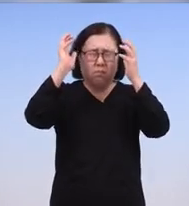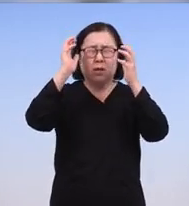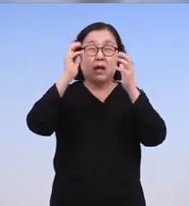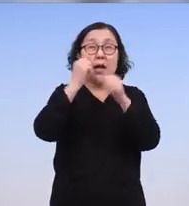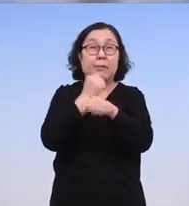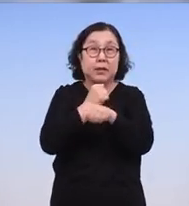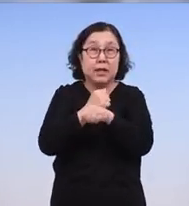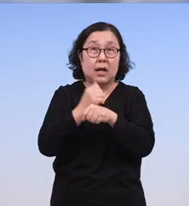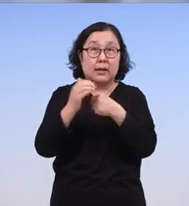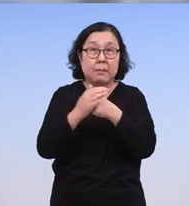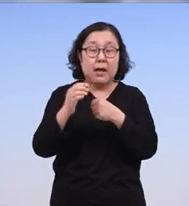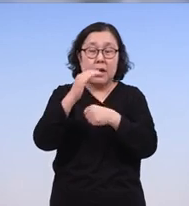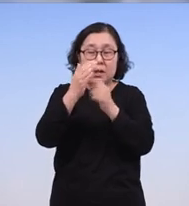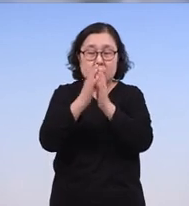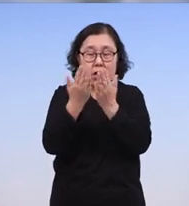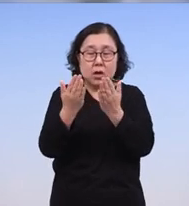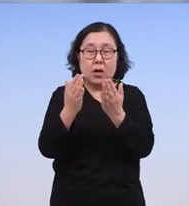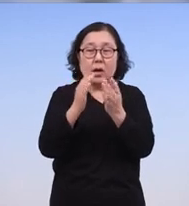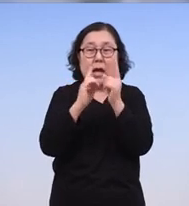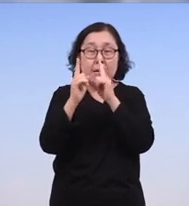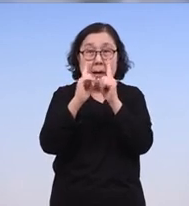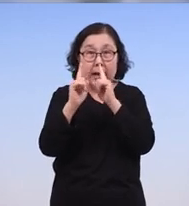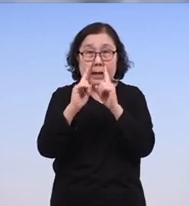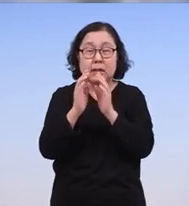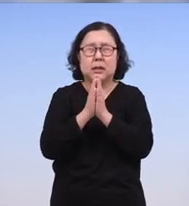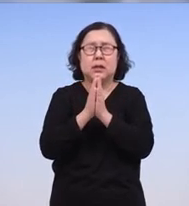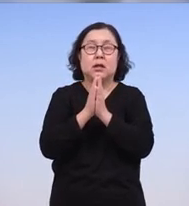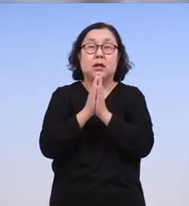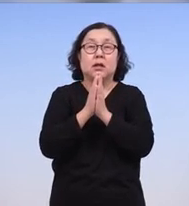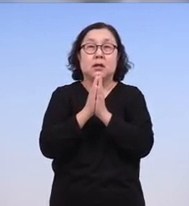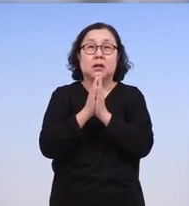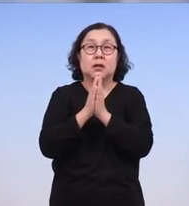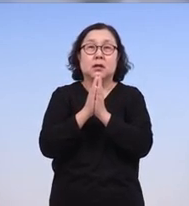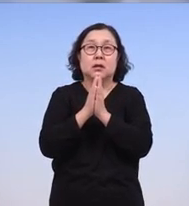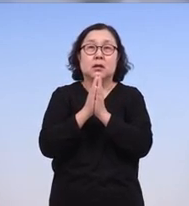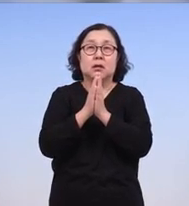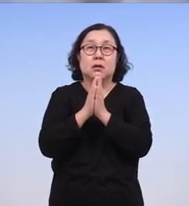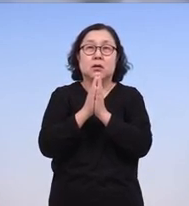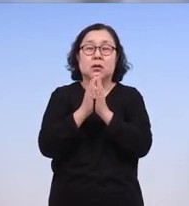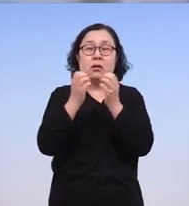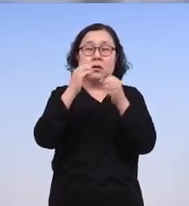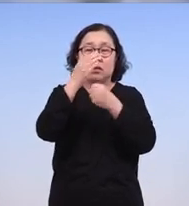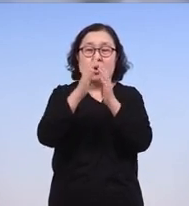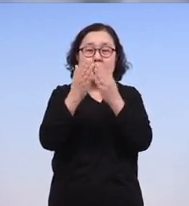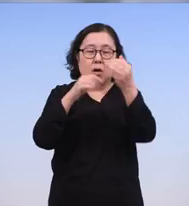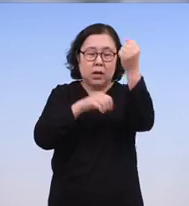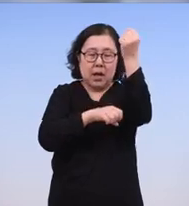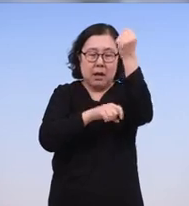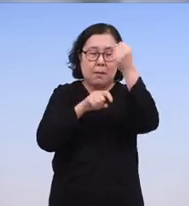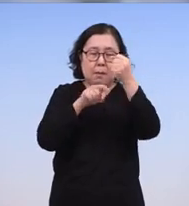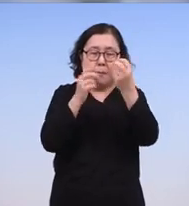성경이 말하는 정확한 이해를 우리가 다음 세대 청년들에게 가르치자는 거 아닙니까?